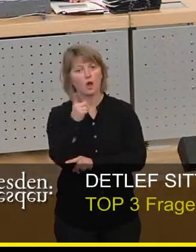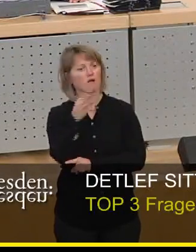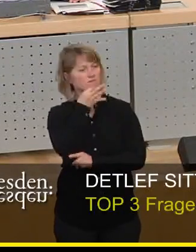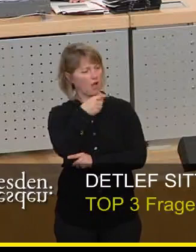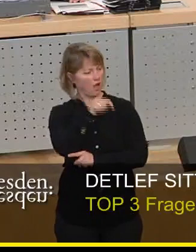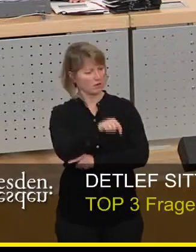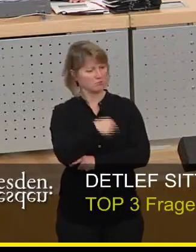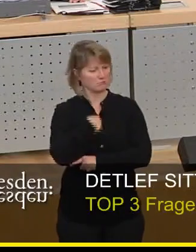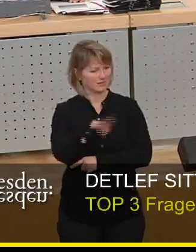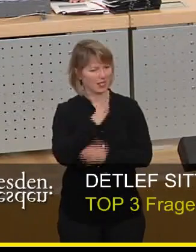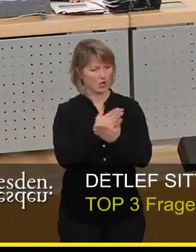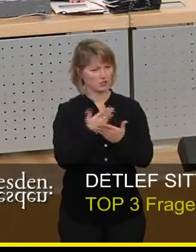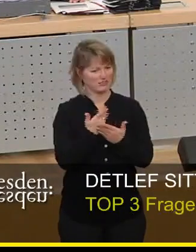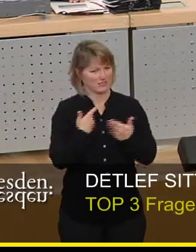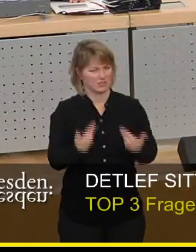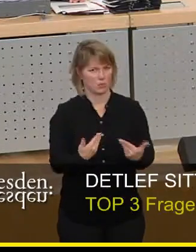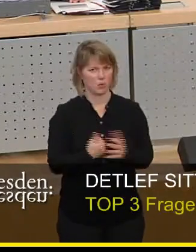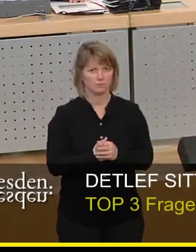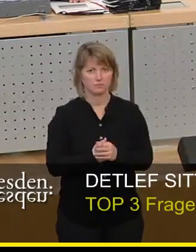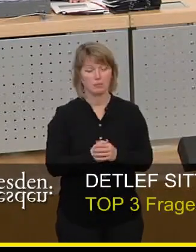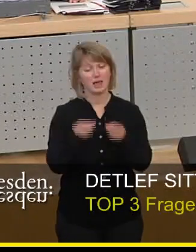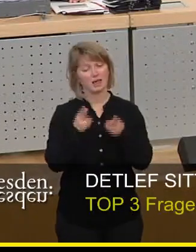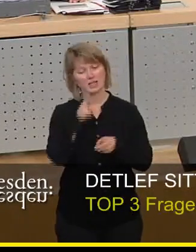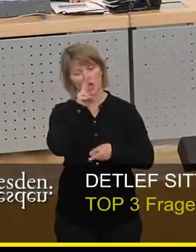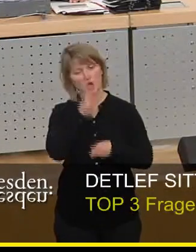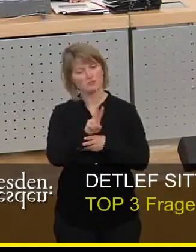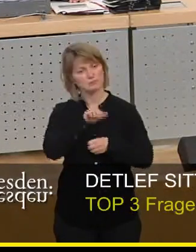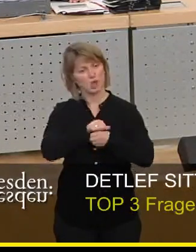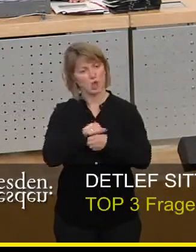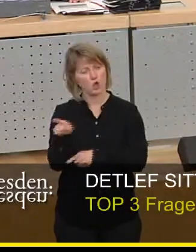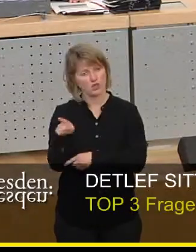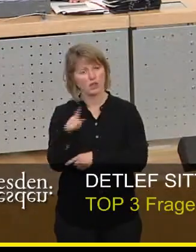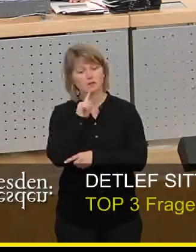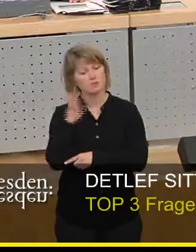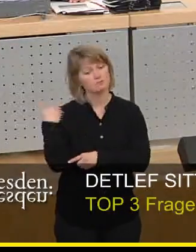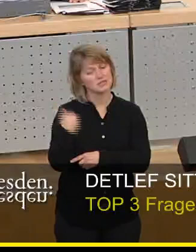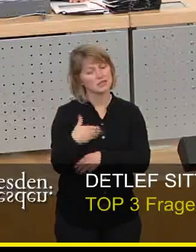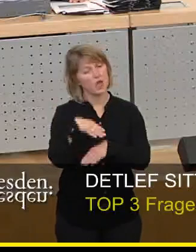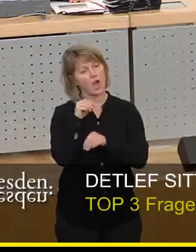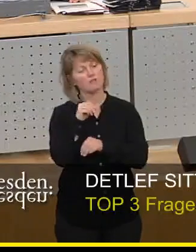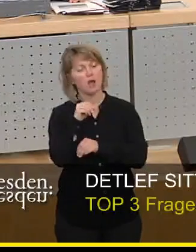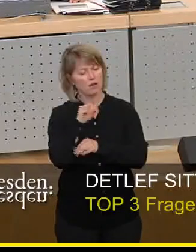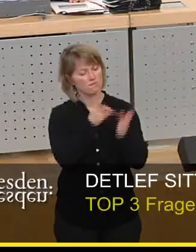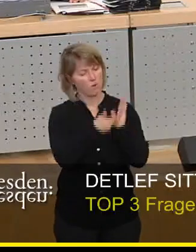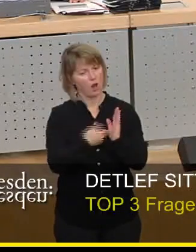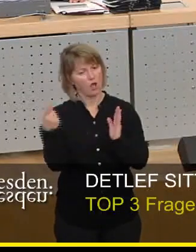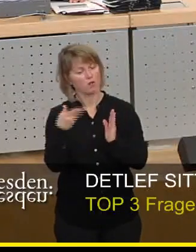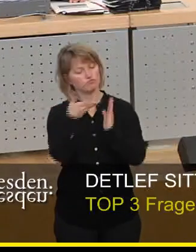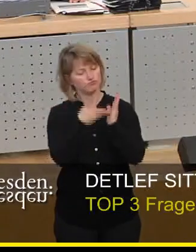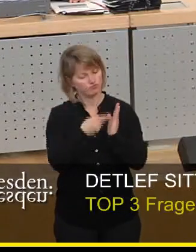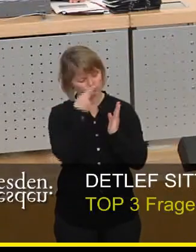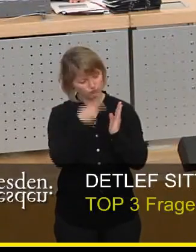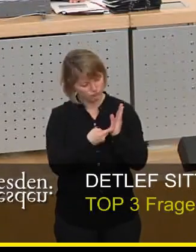haben, betrifft. Die Rechtsaufsichtsbehörde hat insofern zunächst eine erste Sichtung und Bewertung der Vorlage